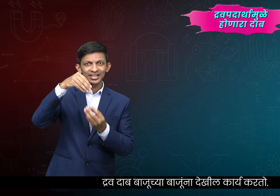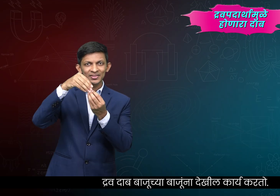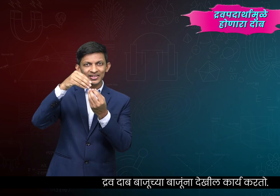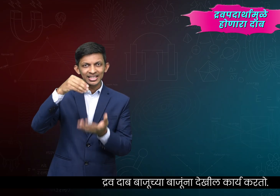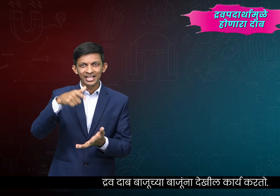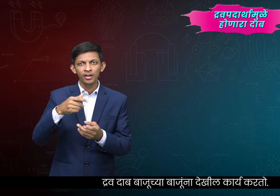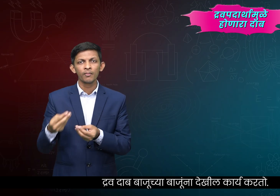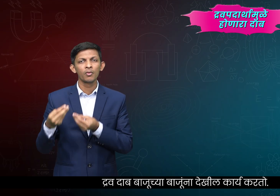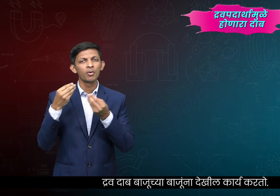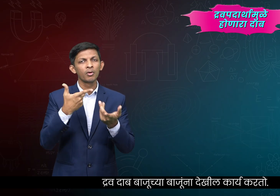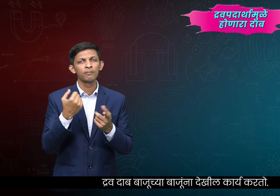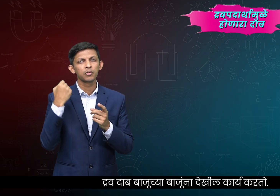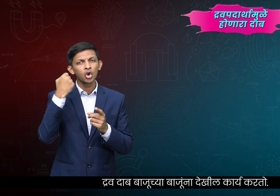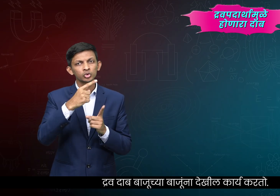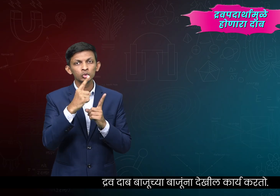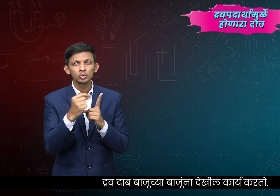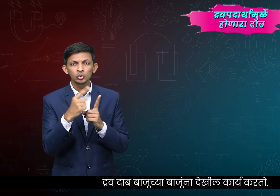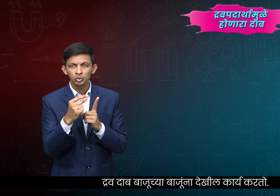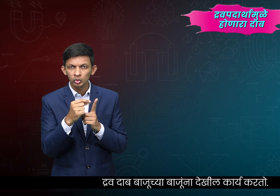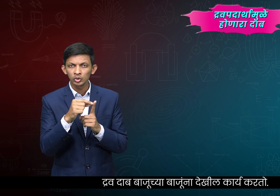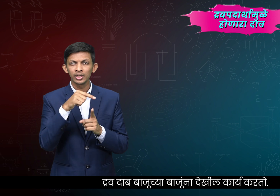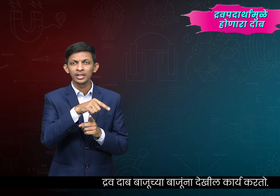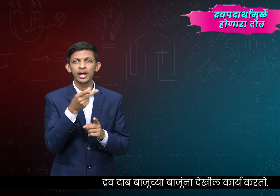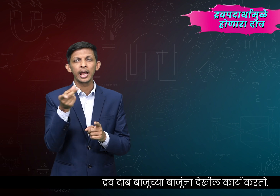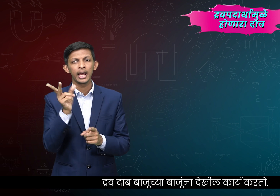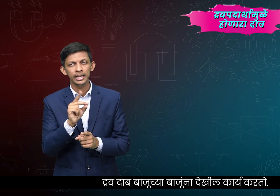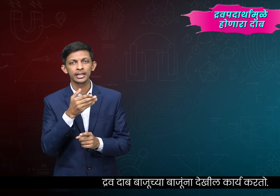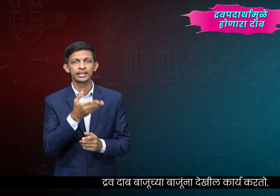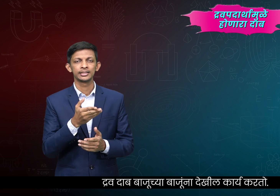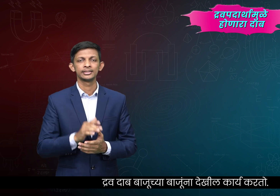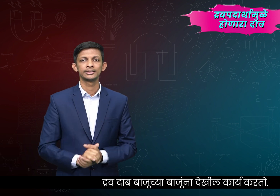द्रवदाब बाजूच्या बाजूंना देखील कार्य करतो.